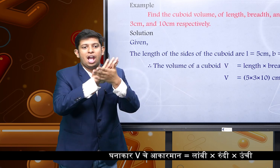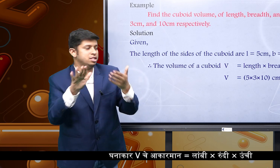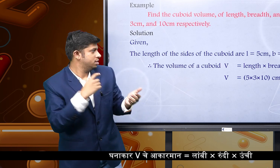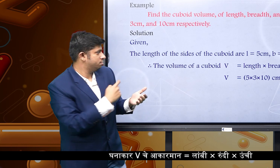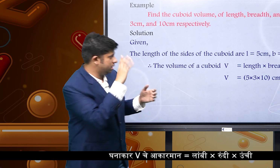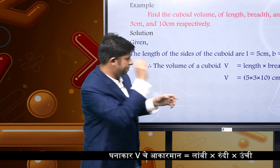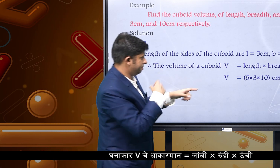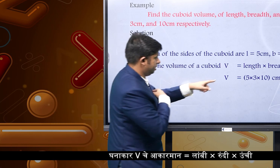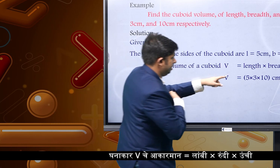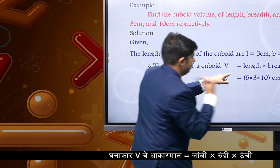गुणिले उंची,